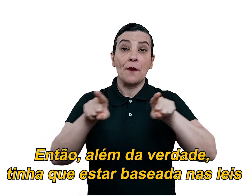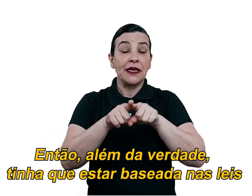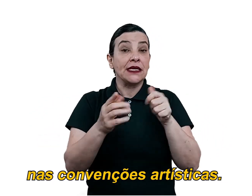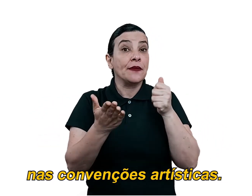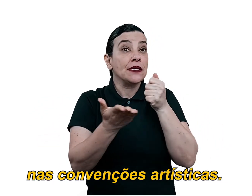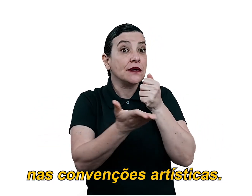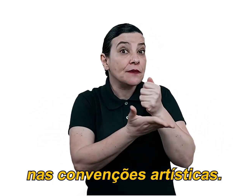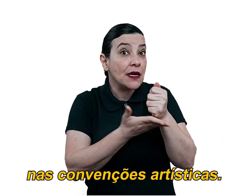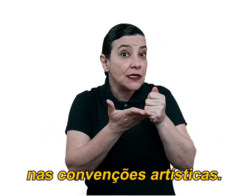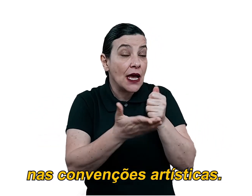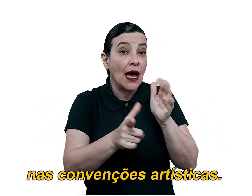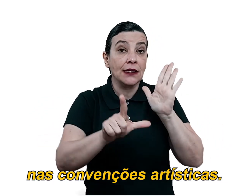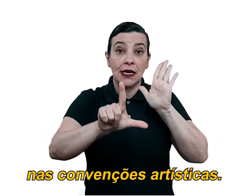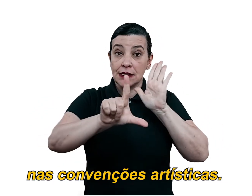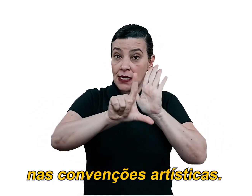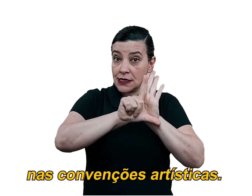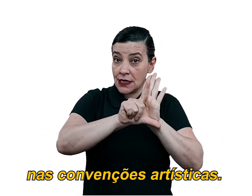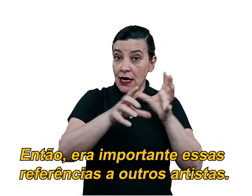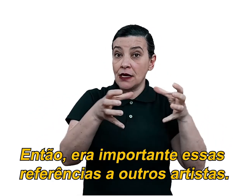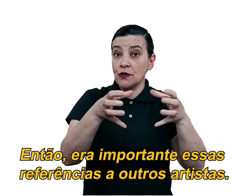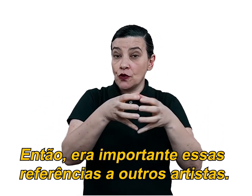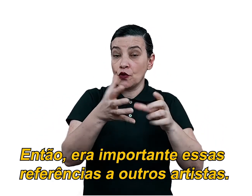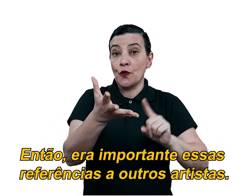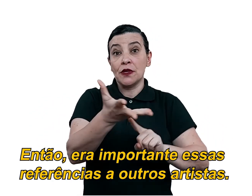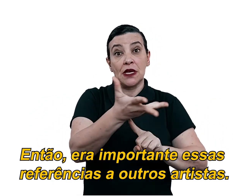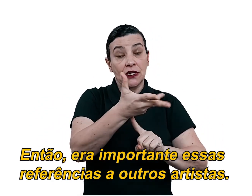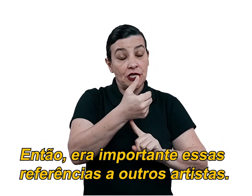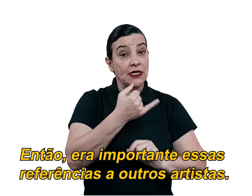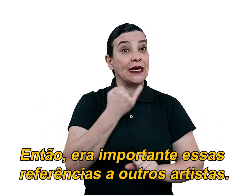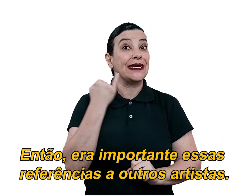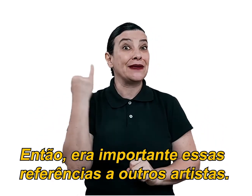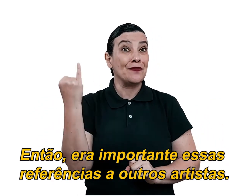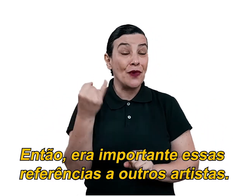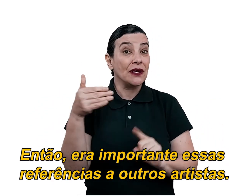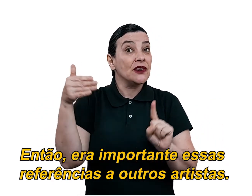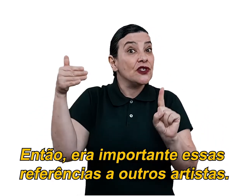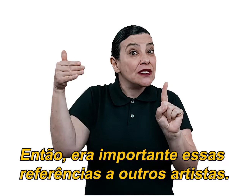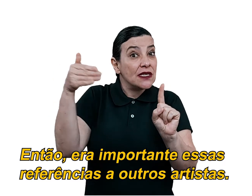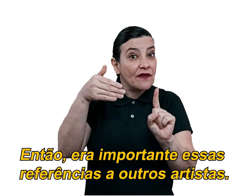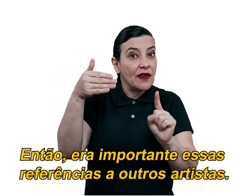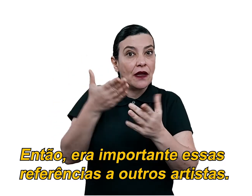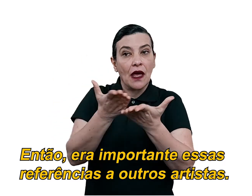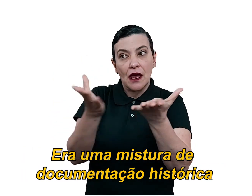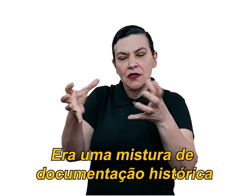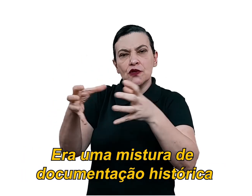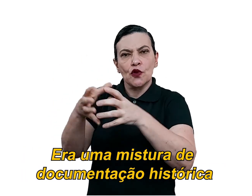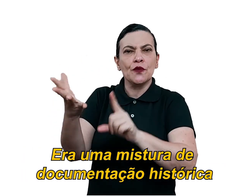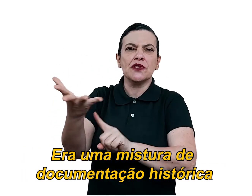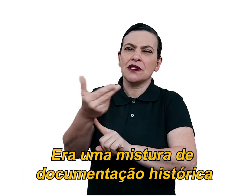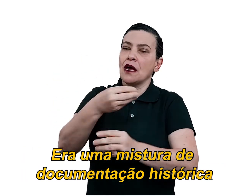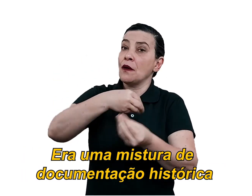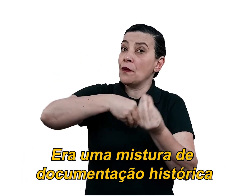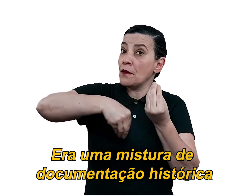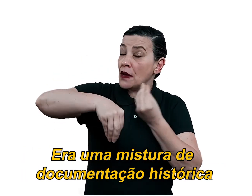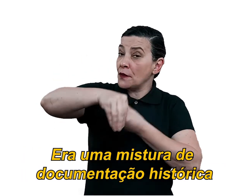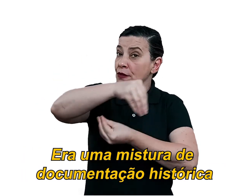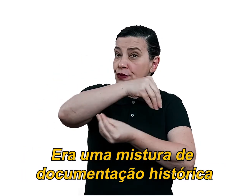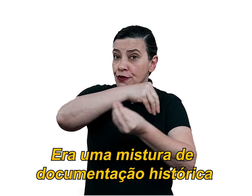nas convenções artísticas. Então era importante essas referências aos outros artistas. Então era uma mistura de